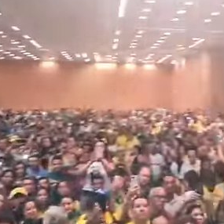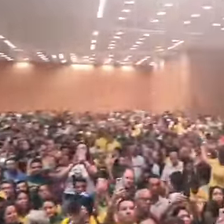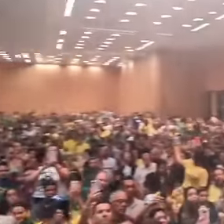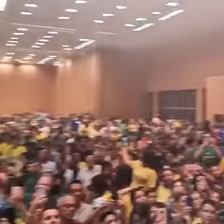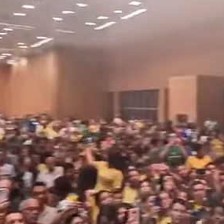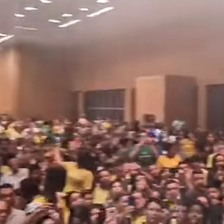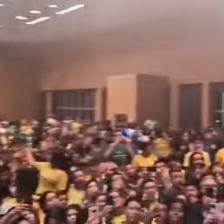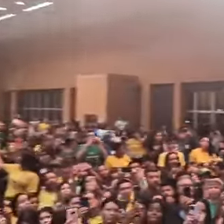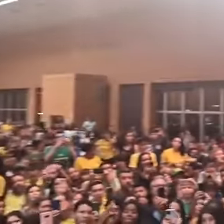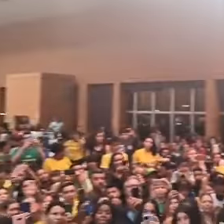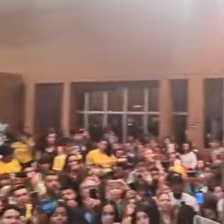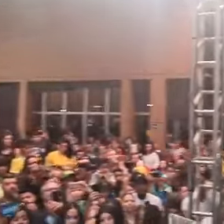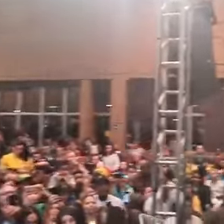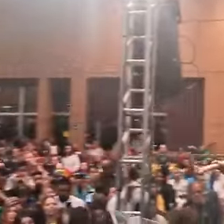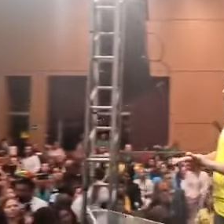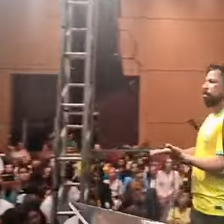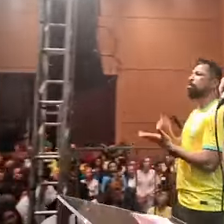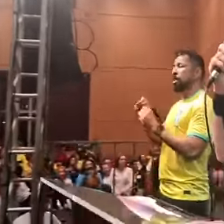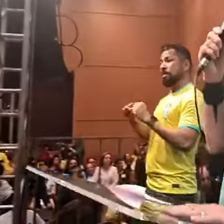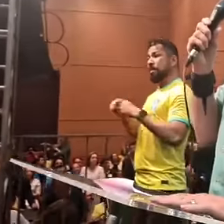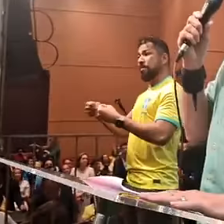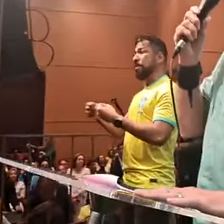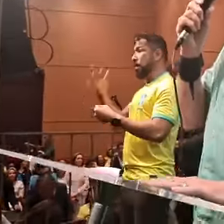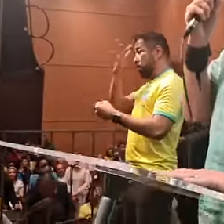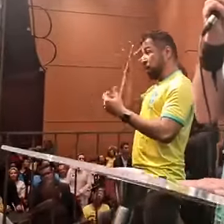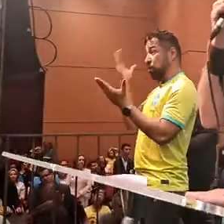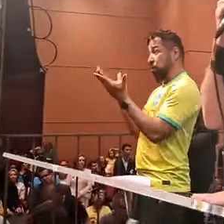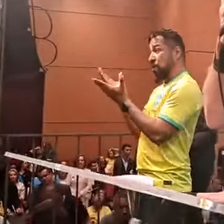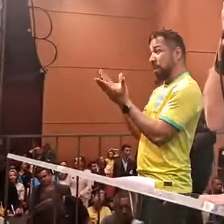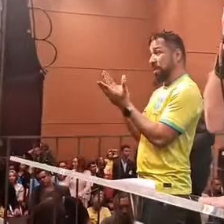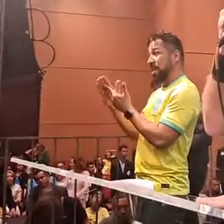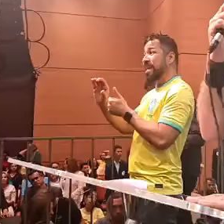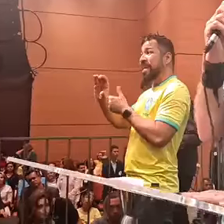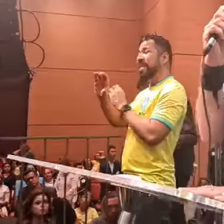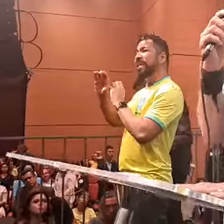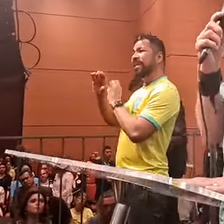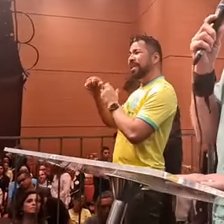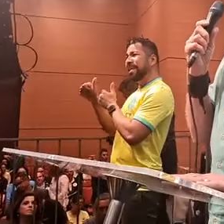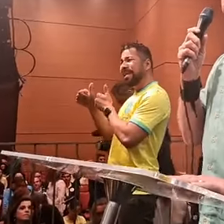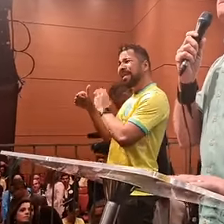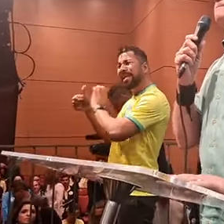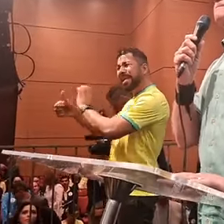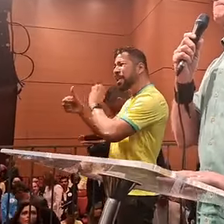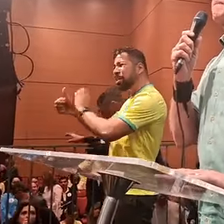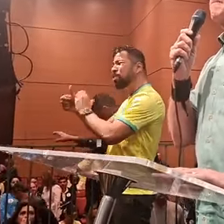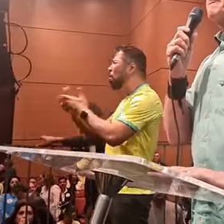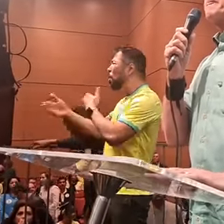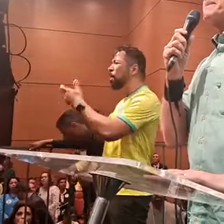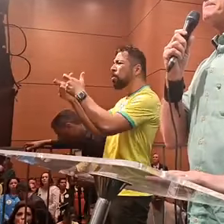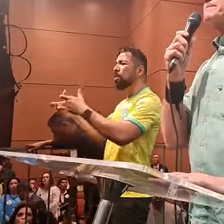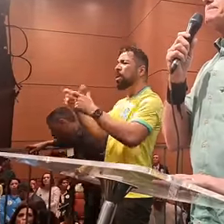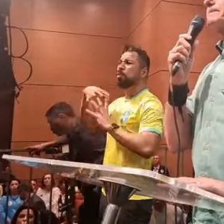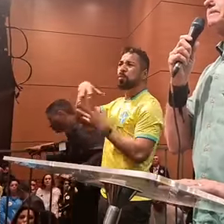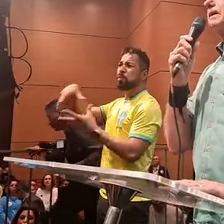nosso compromisso de defender os cristãos em qualquer lugar do mundo.